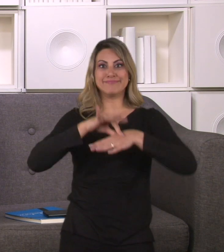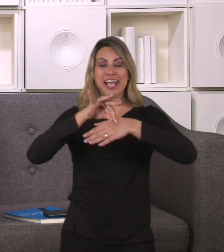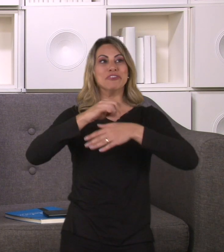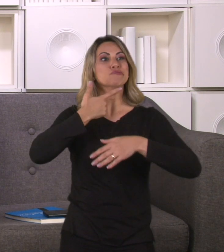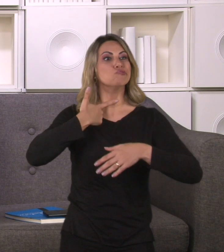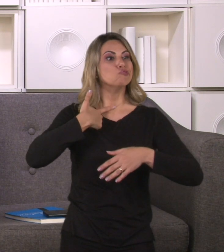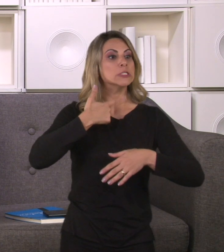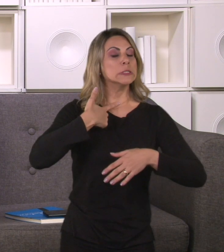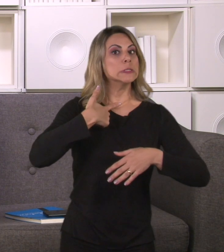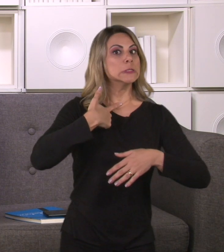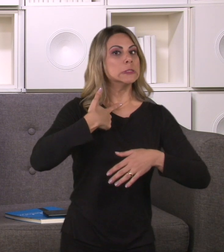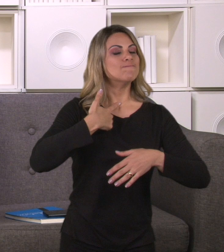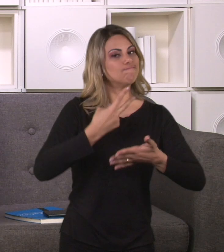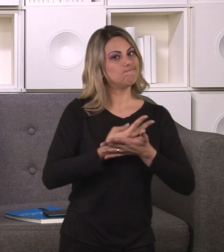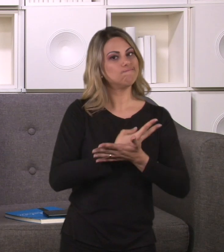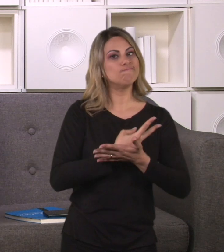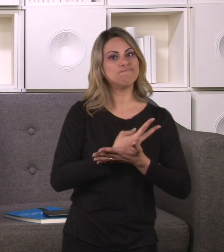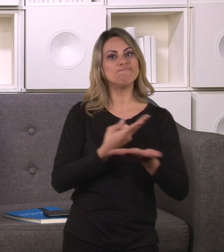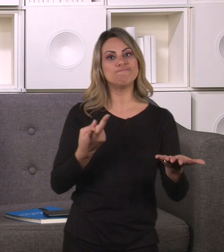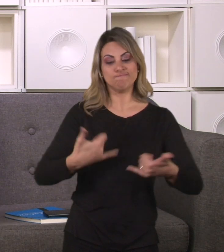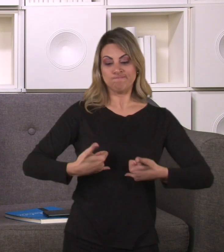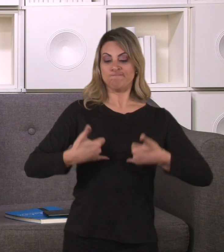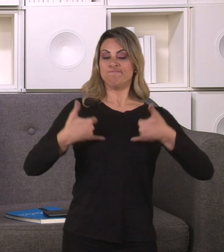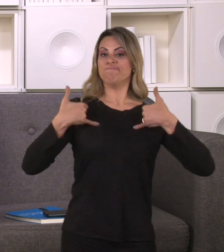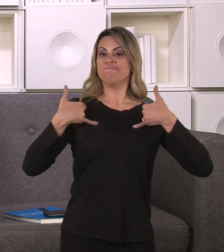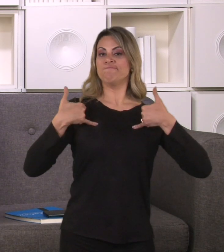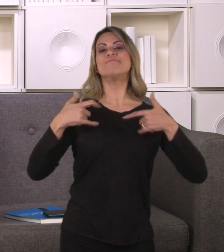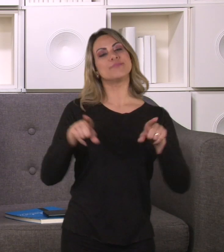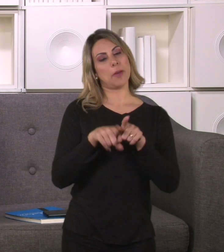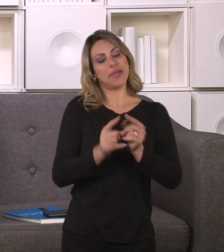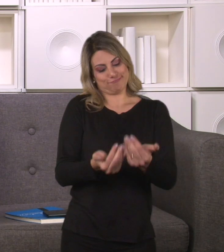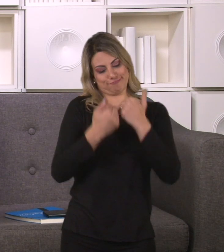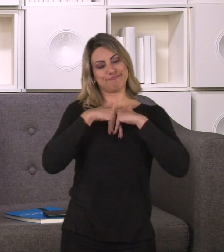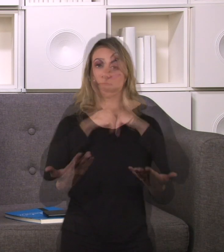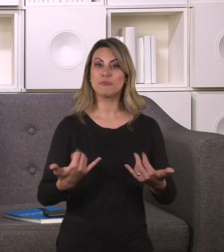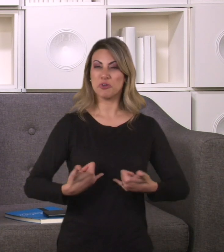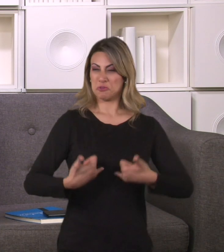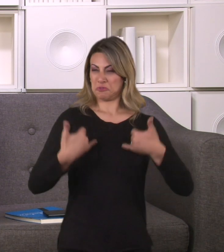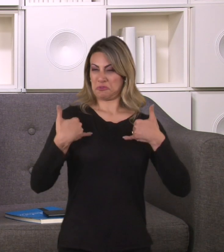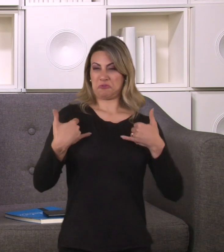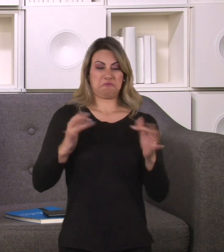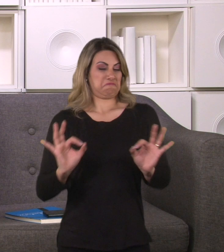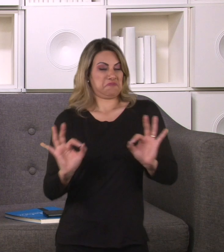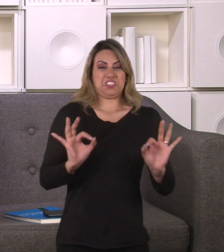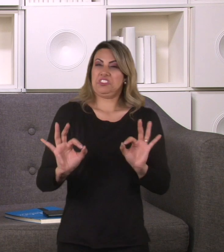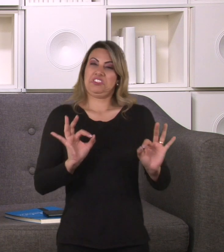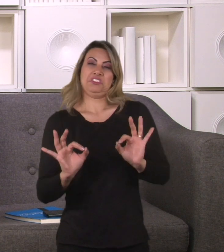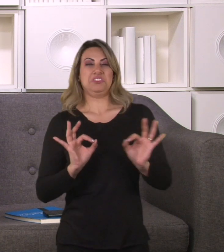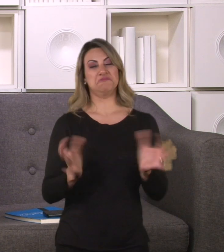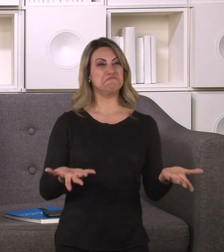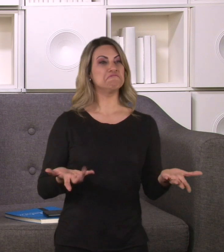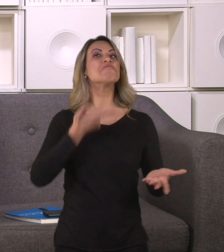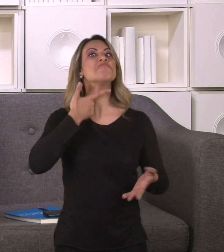desejos dos olhos e a soberba da vida, ou o orgulho, a vaidade, a pretensão